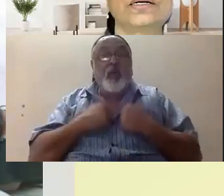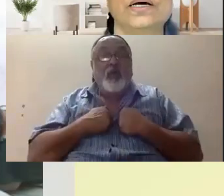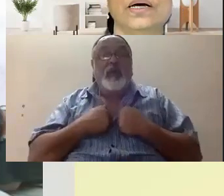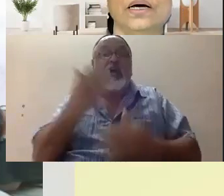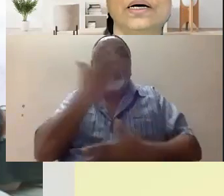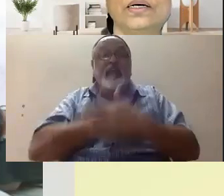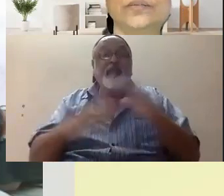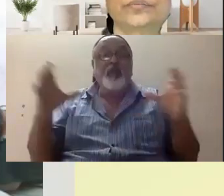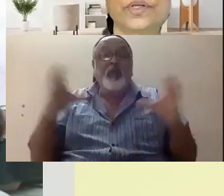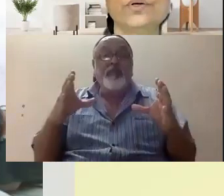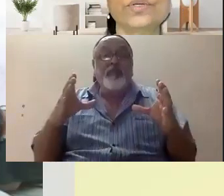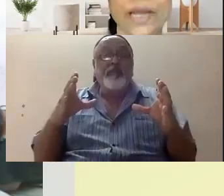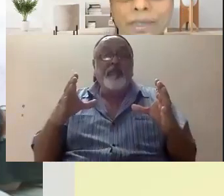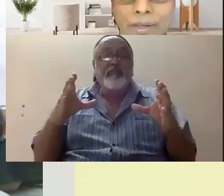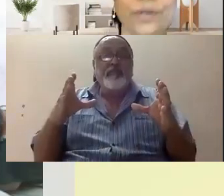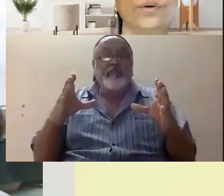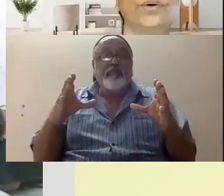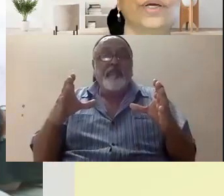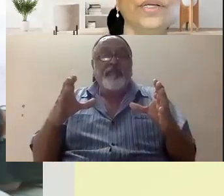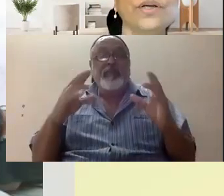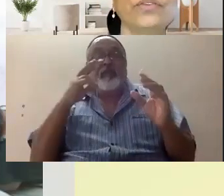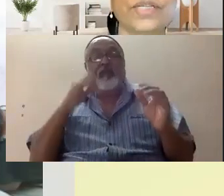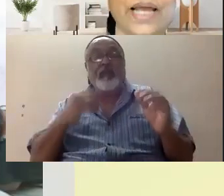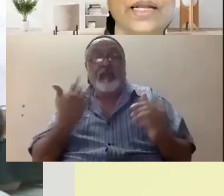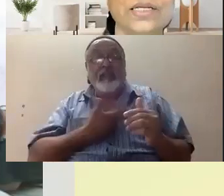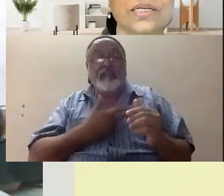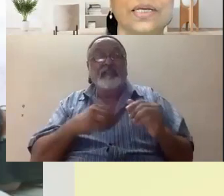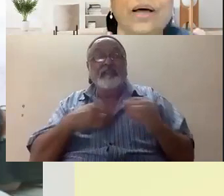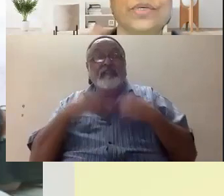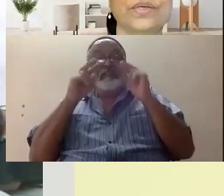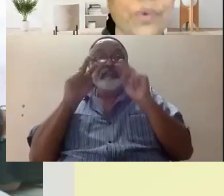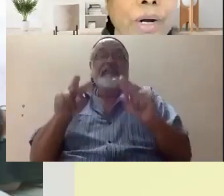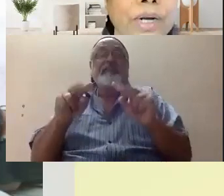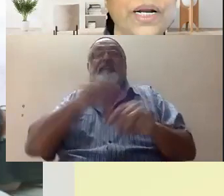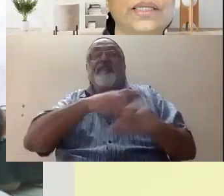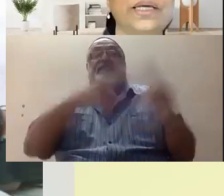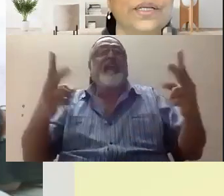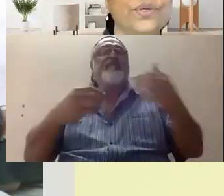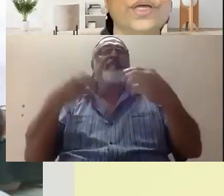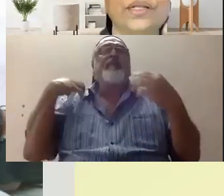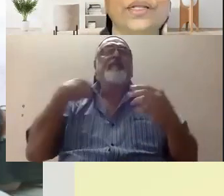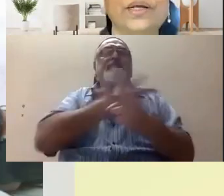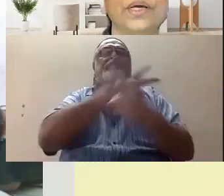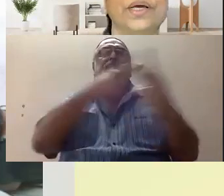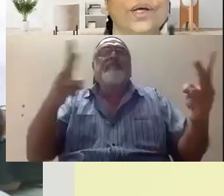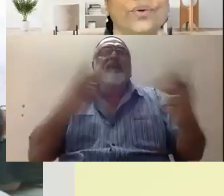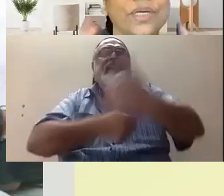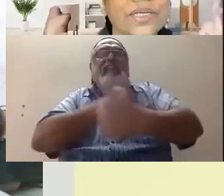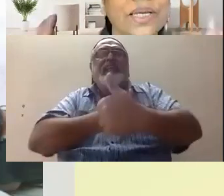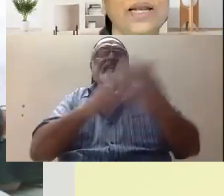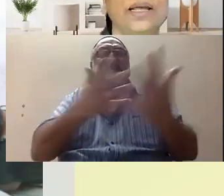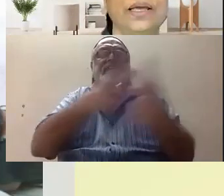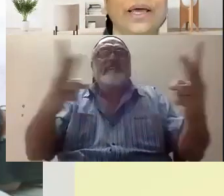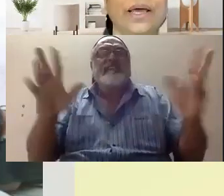सेक्टर looks at you know each of the challenges. कि हम जैसे प्रोडक्ट बनाते हैं NGO के अंदर में तो